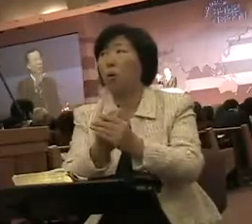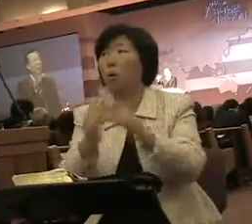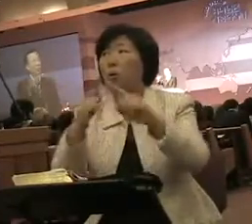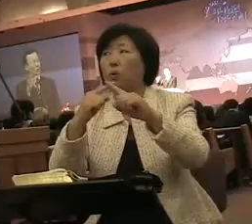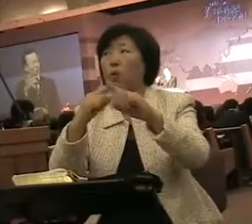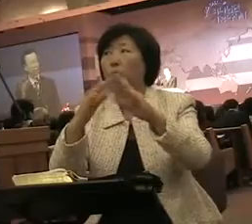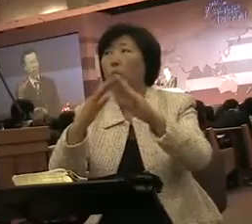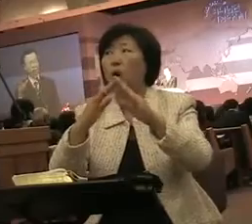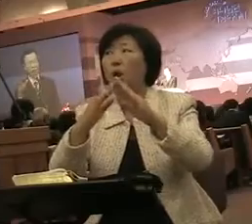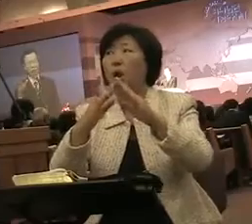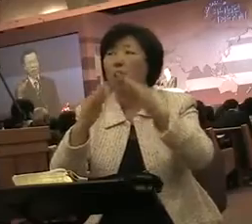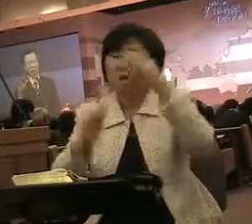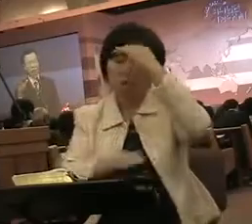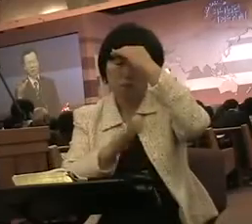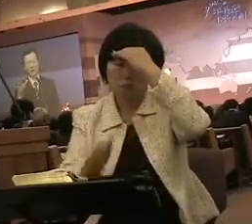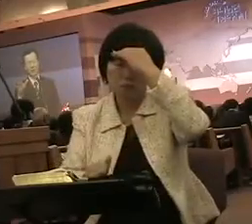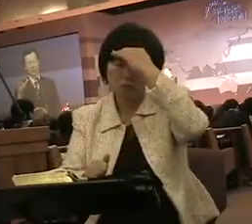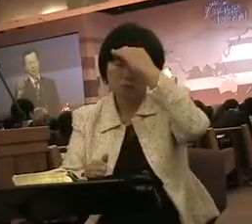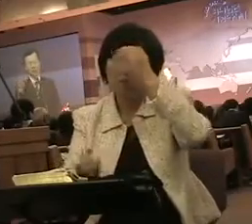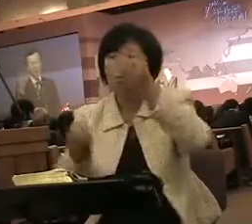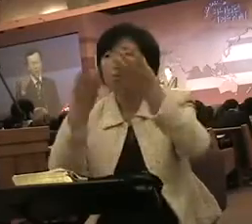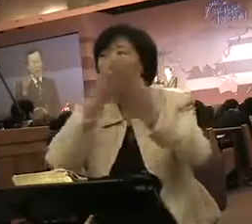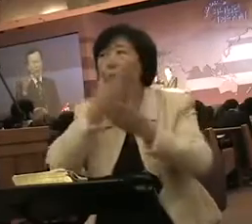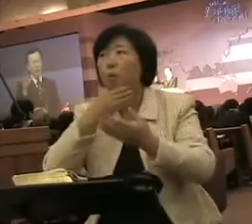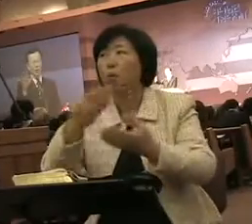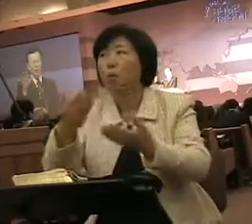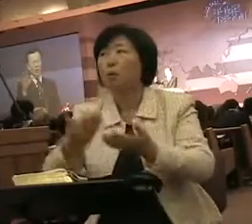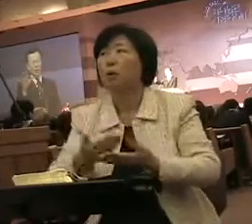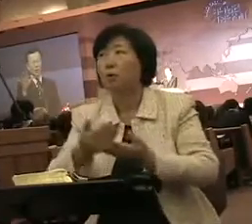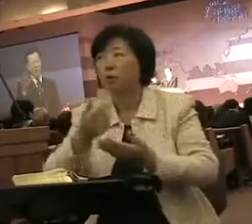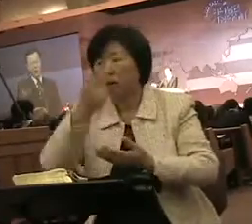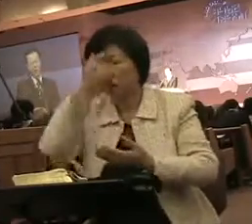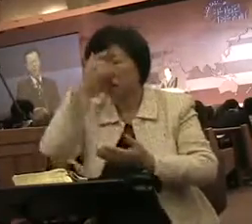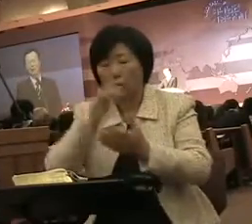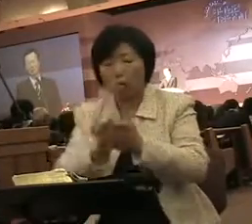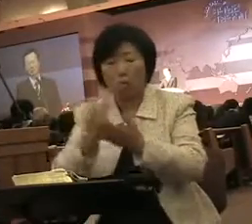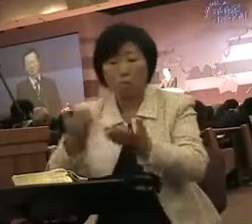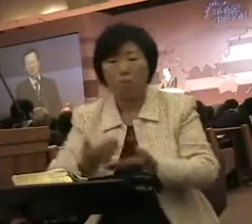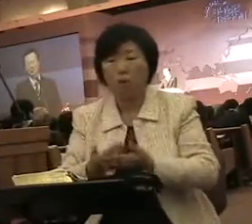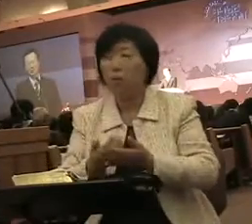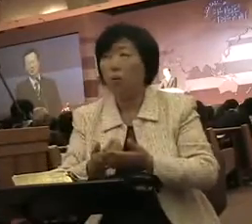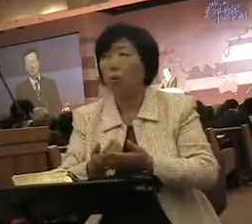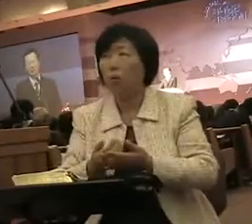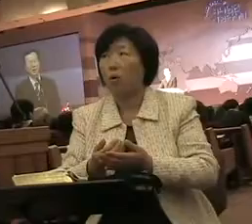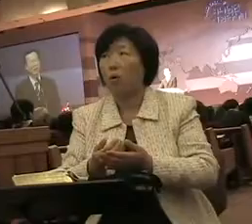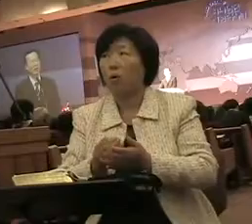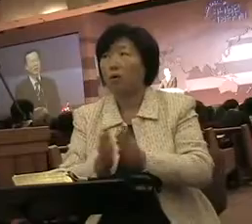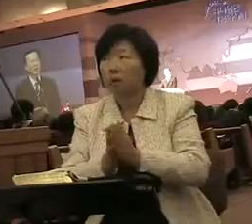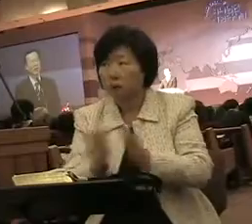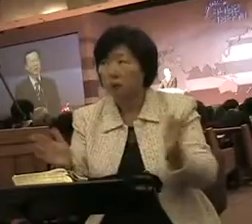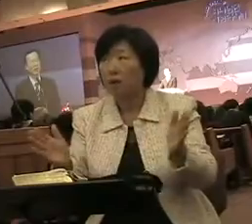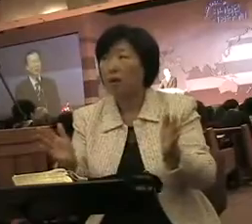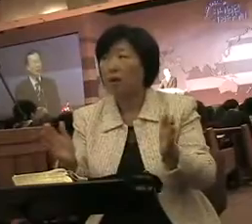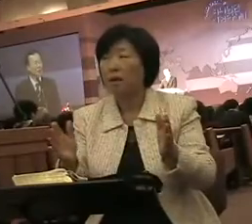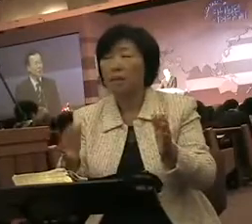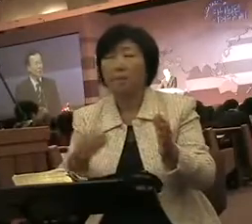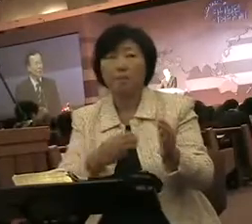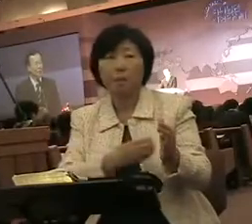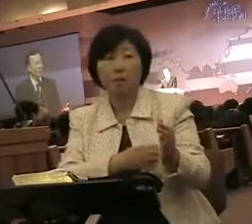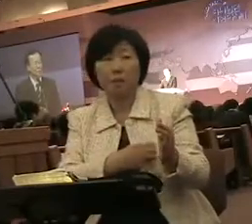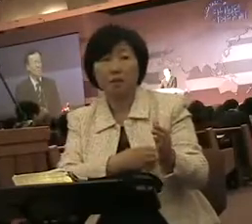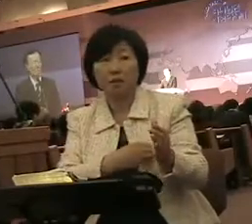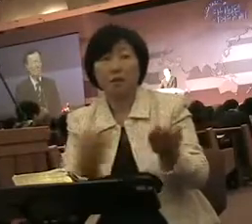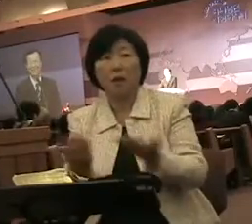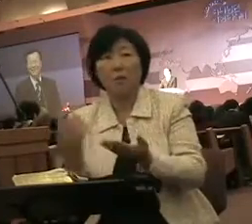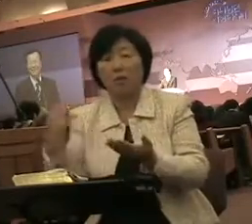교회 성도님들의 축복을 받고 여러분들의 기도를 받고 이제 개척 멤버들은 이 사명을 감당하셔야